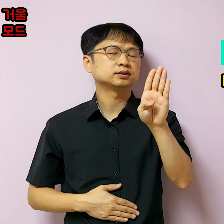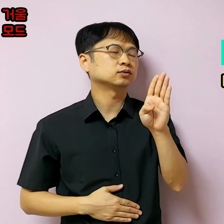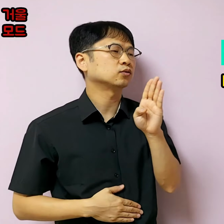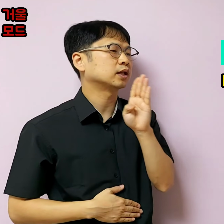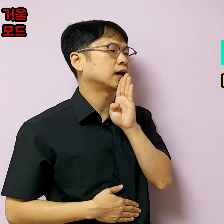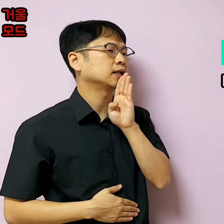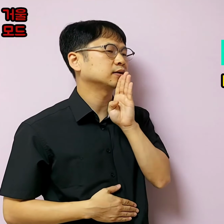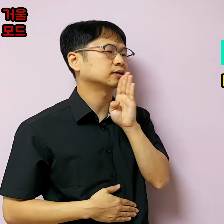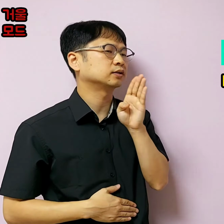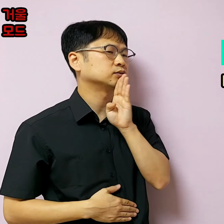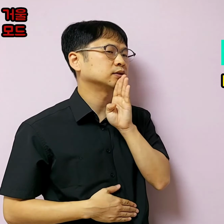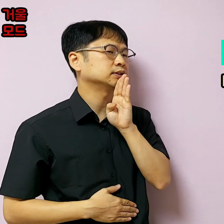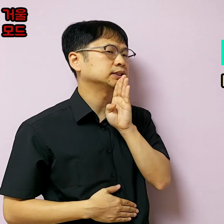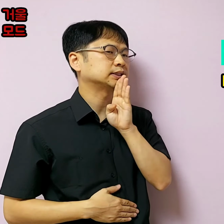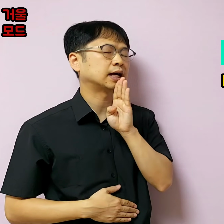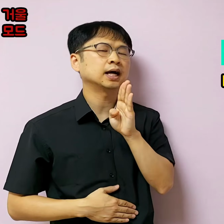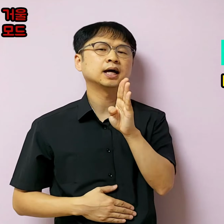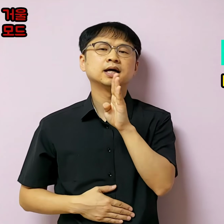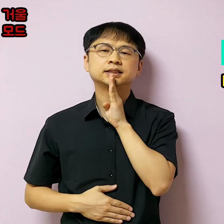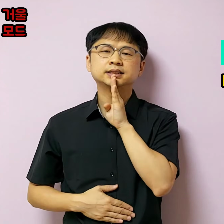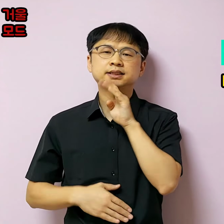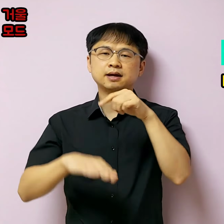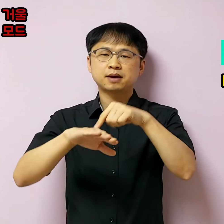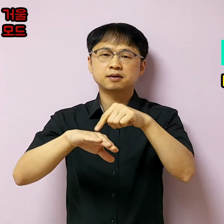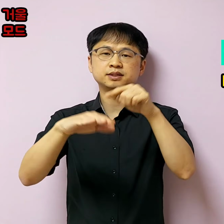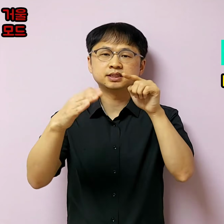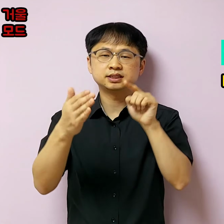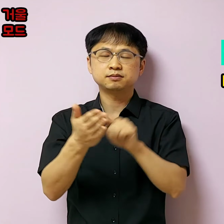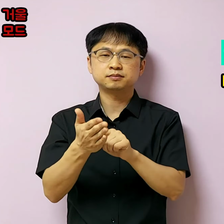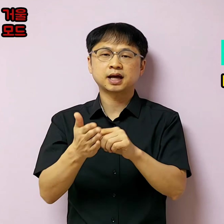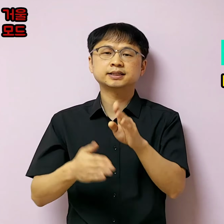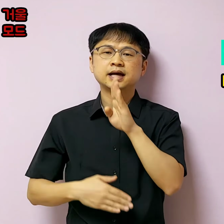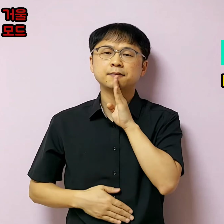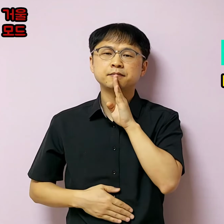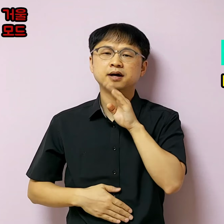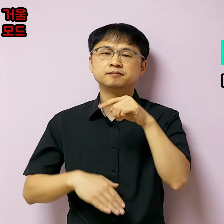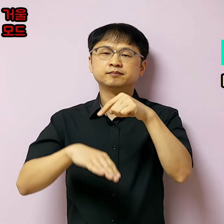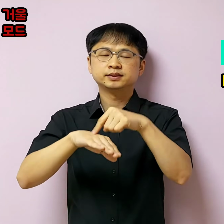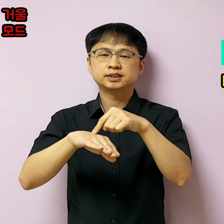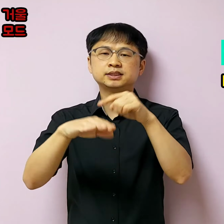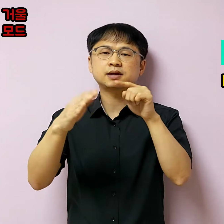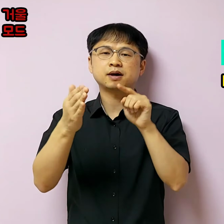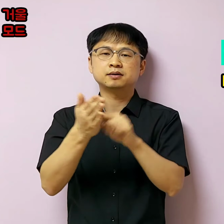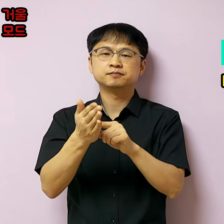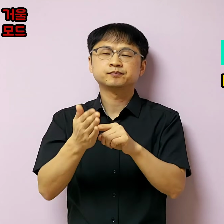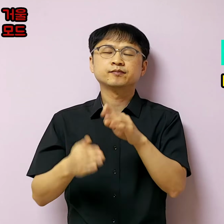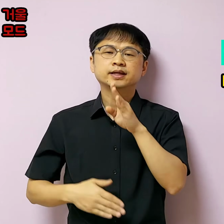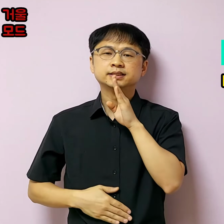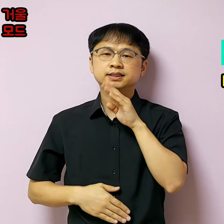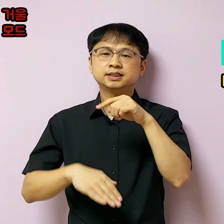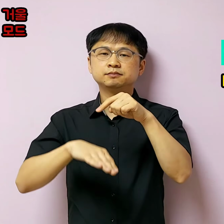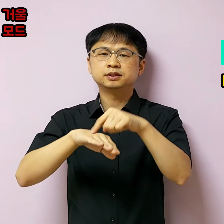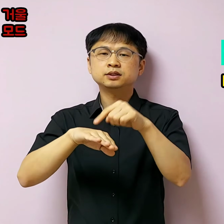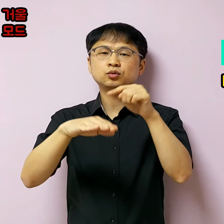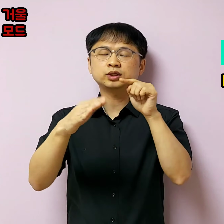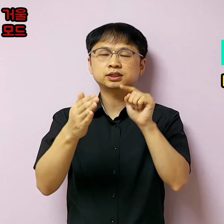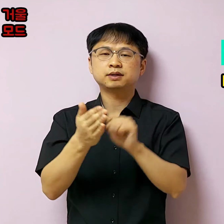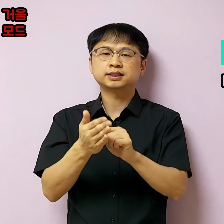배웠죠. 손날 턱에 대주는 거 진짜, 진짜 마음이 진심입니다. 참 마음, 진짜 마음, 진심을 속이지